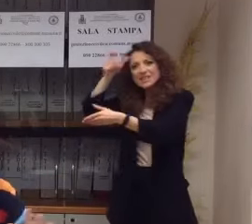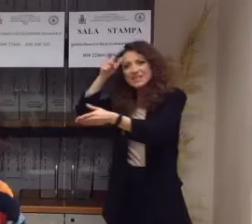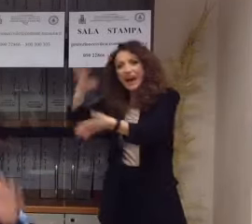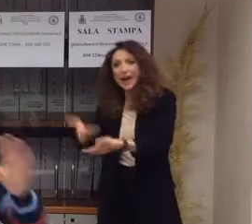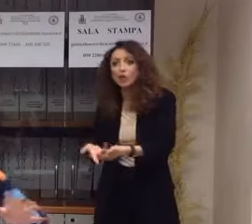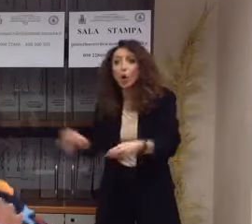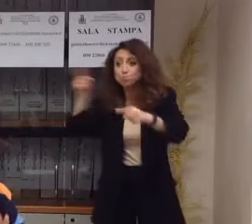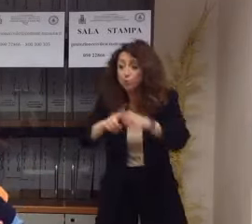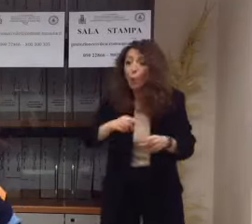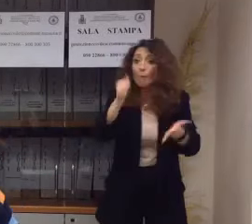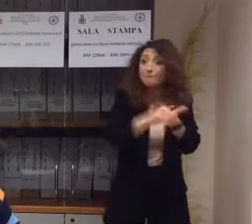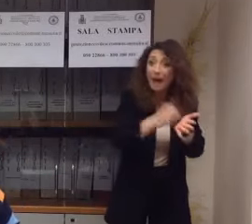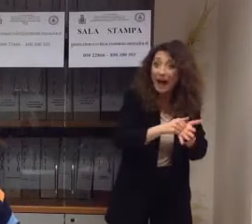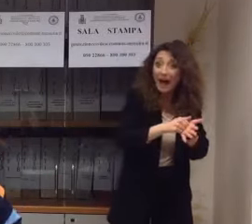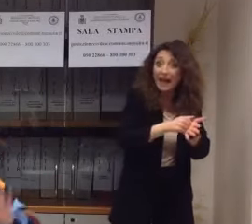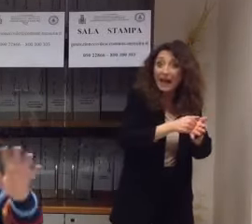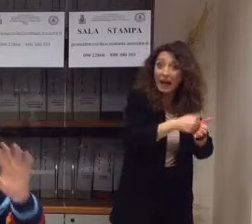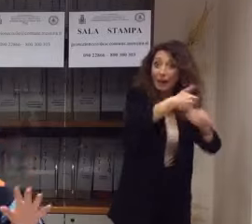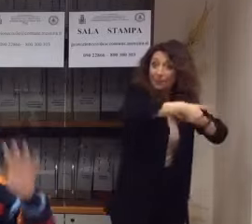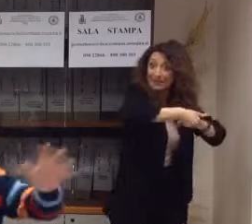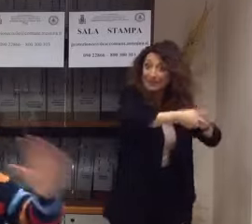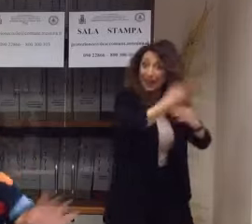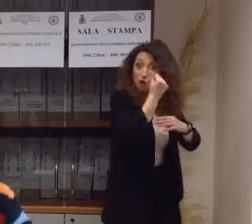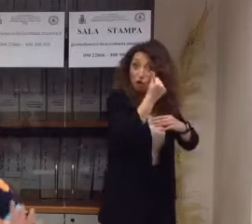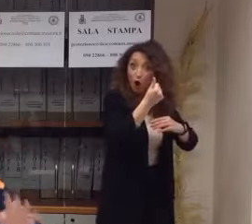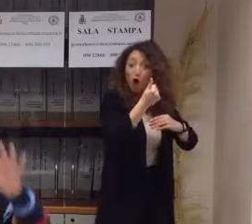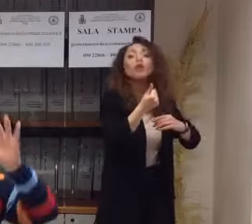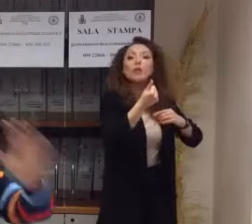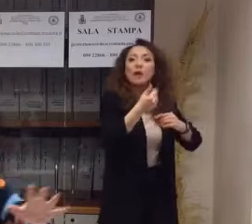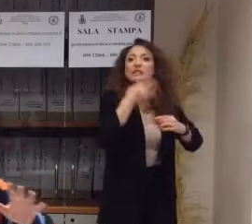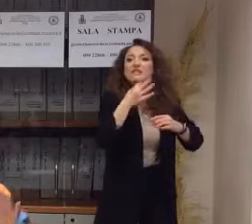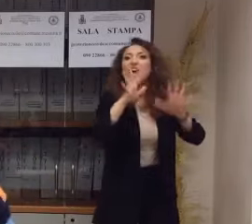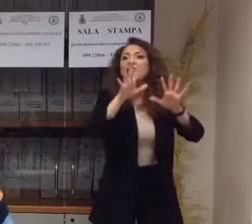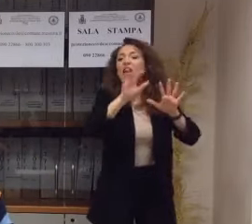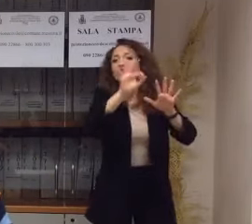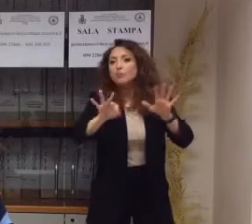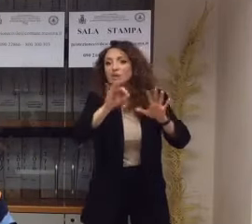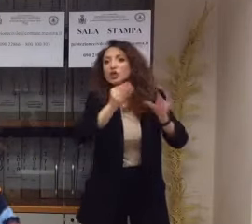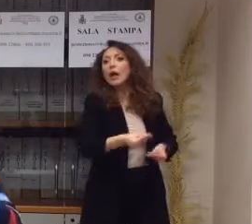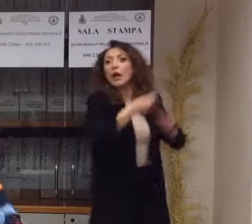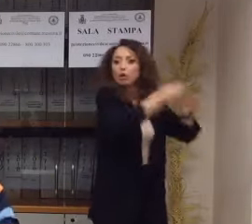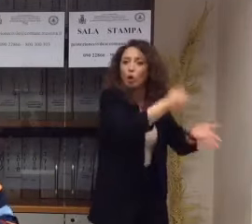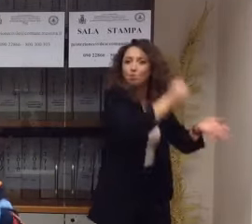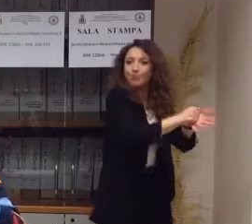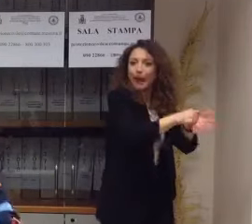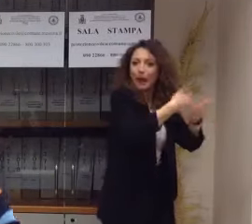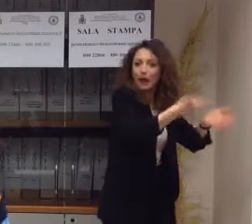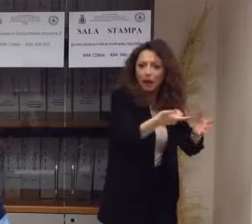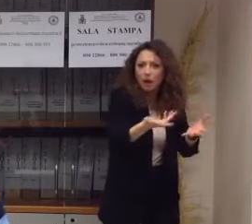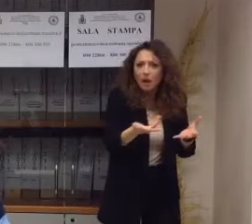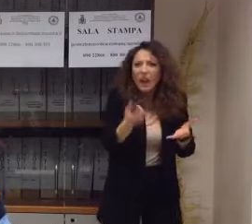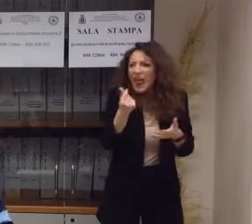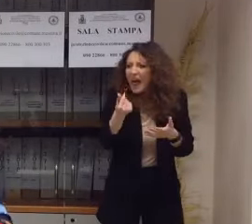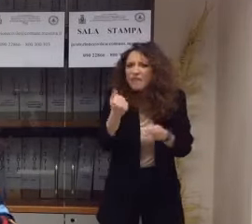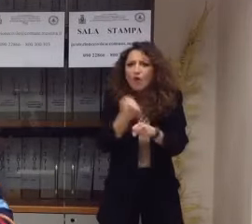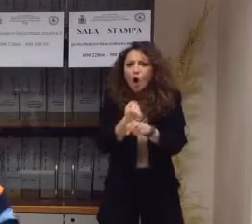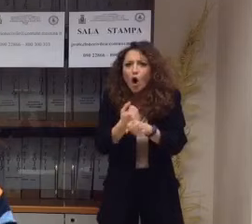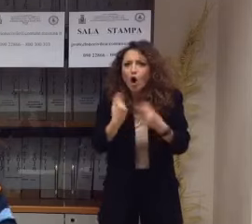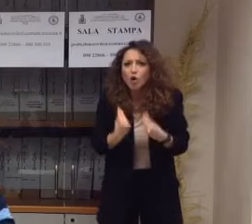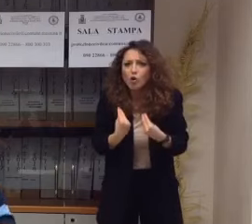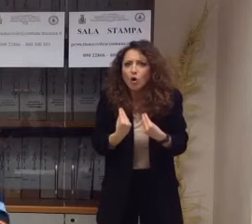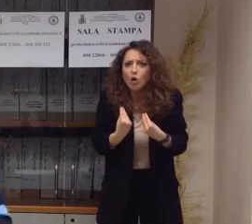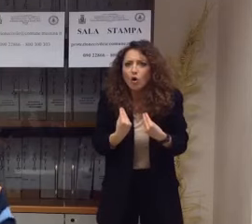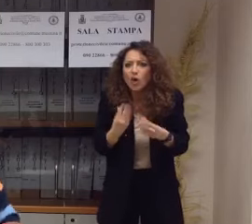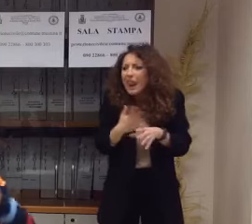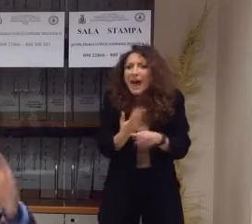la banca che ci ha prestato soldi per un altro 10%, abbiamo la banca che è il nostro socio. E allora perché lavoriamo se su